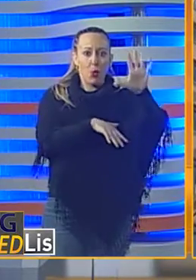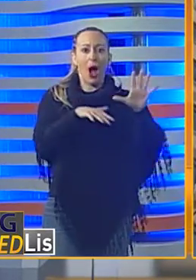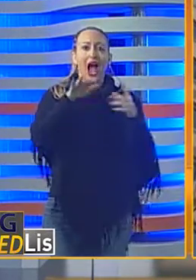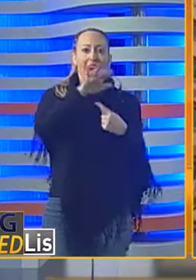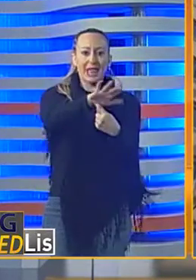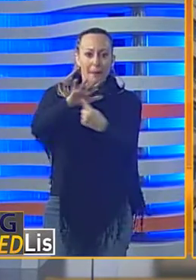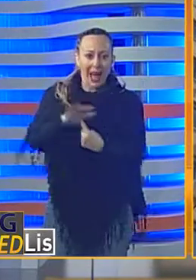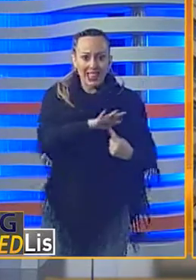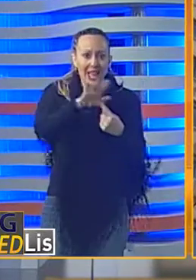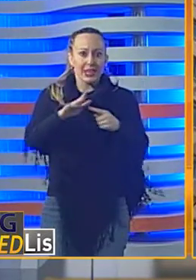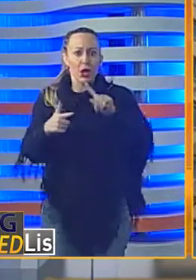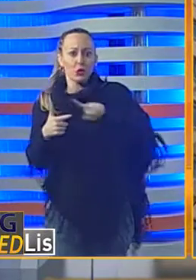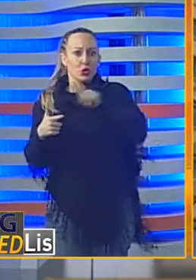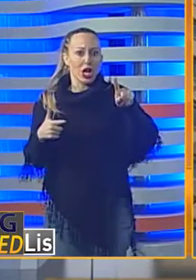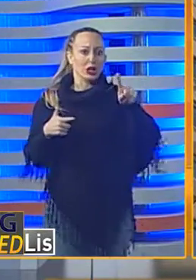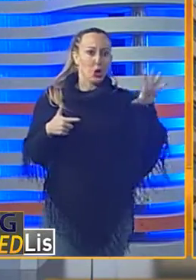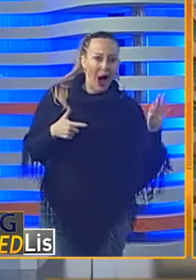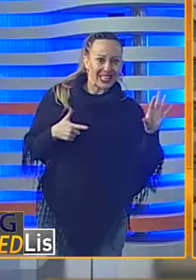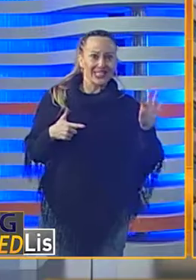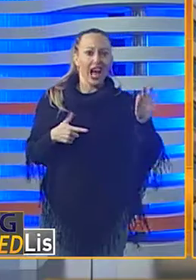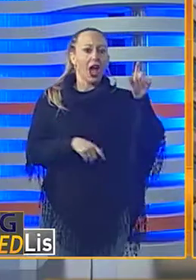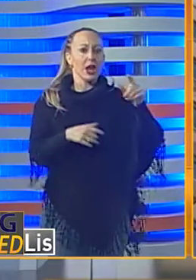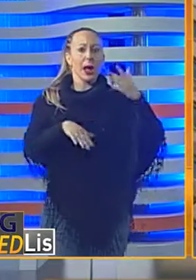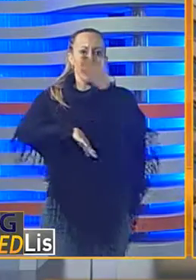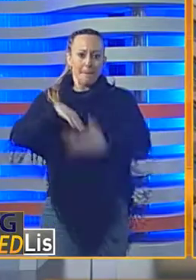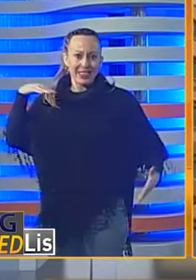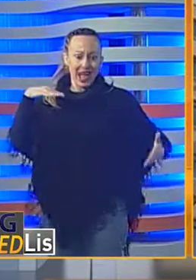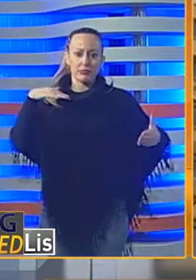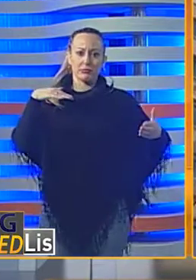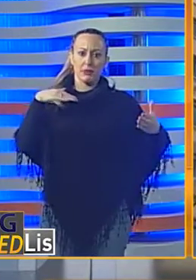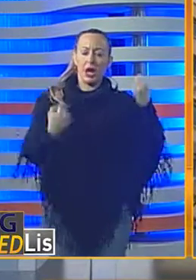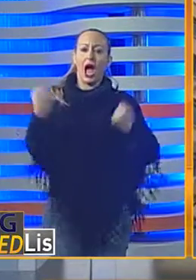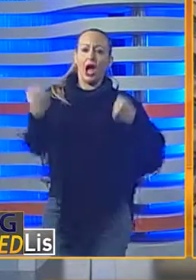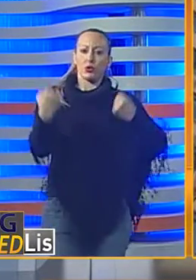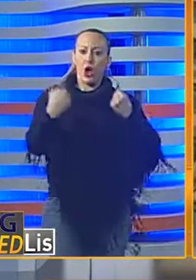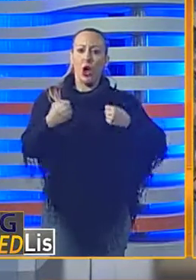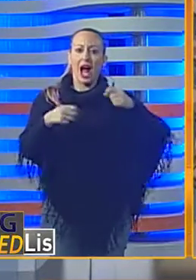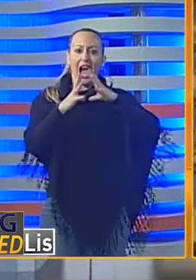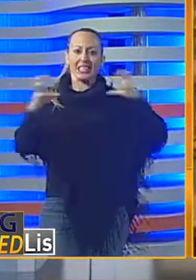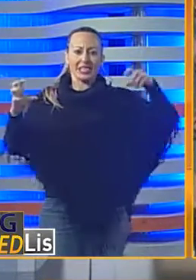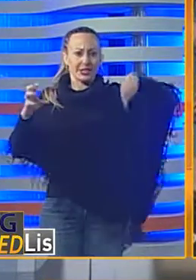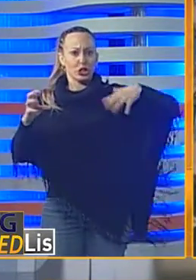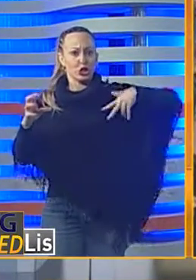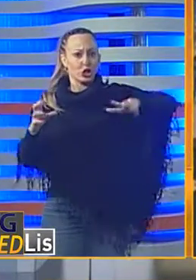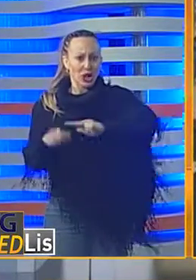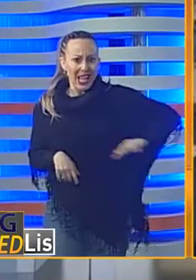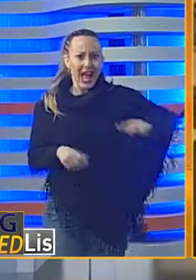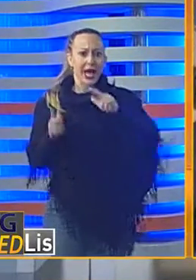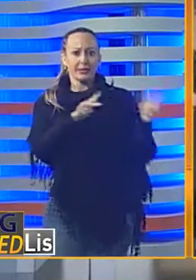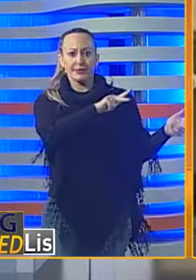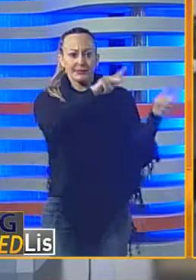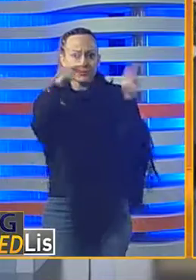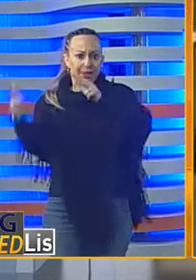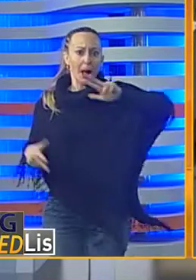(75) dipendenti su 150, ovvero la metà degli autisti dell'azienda siciliana Trasporti a Palermo, è